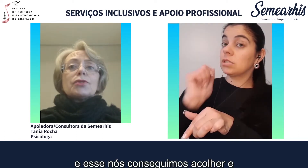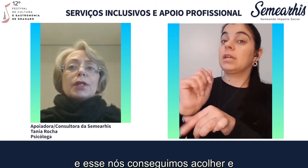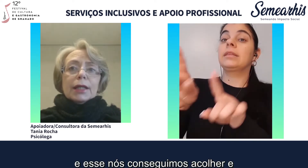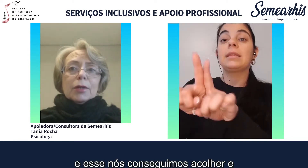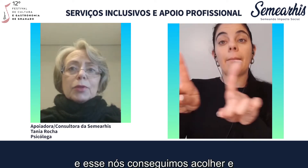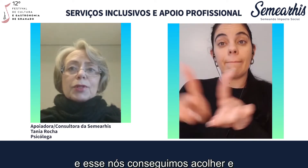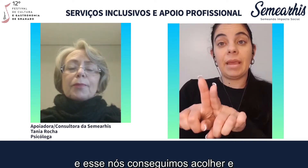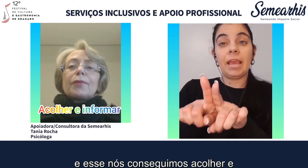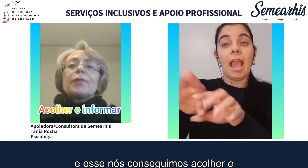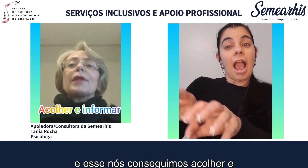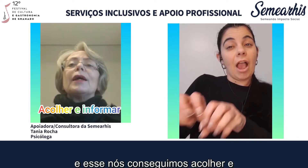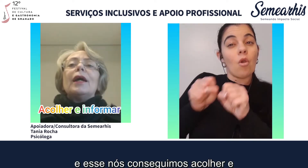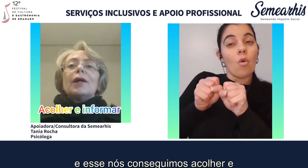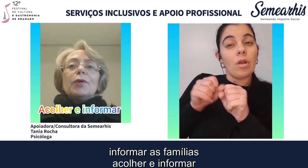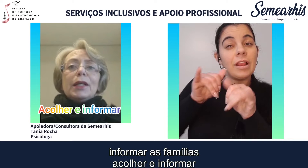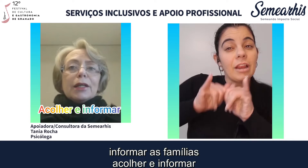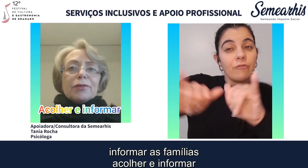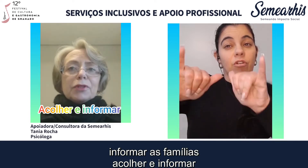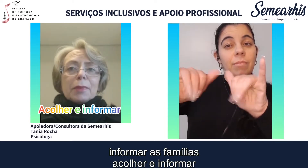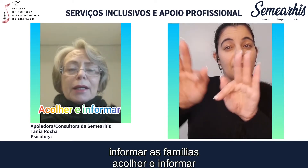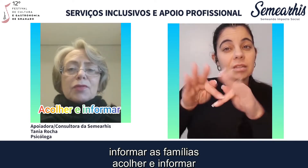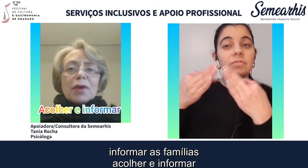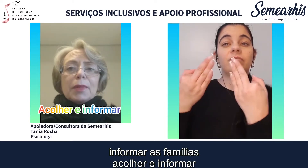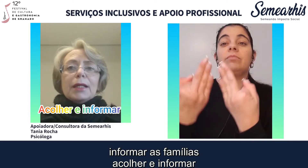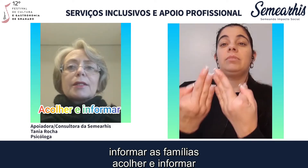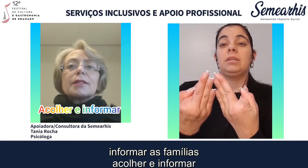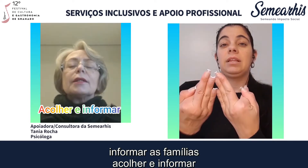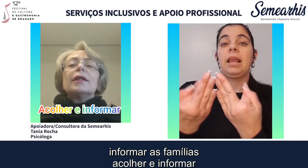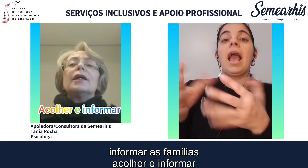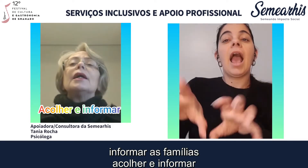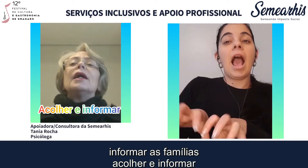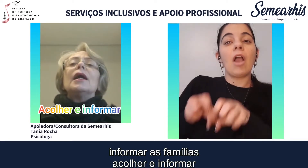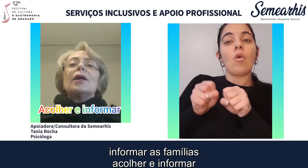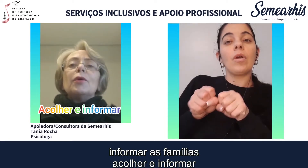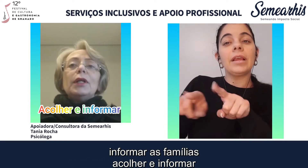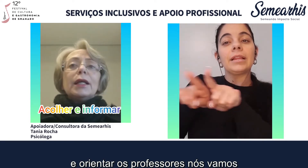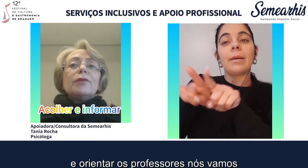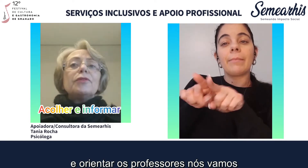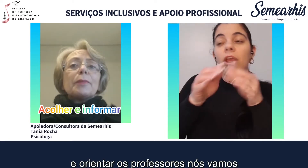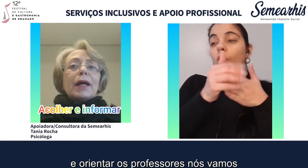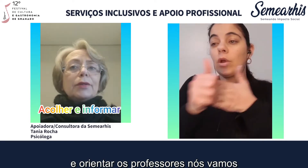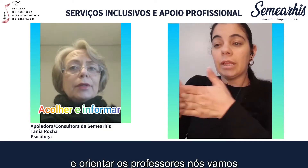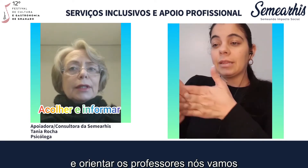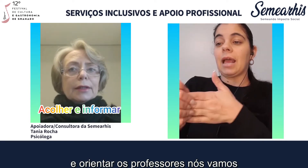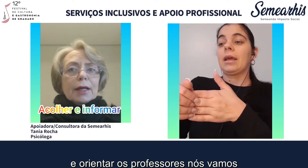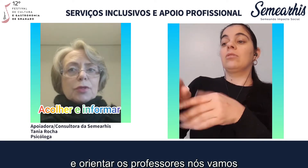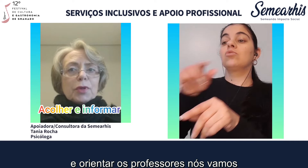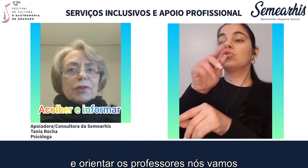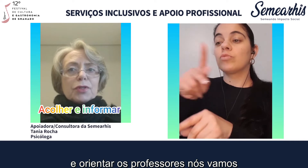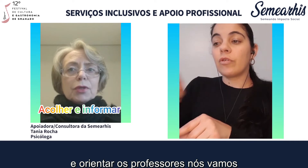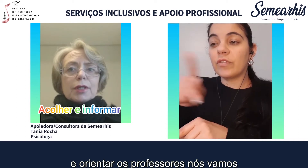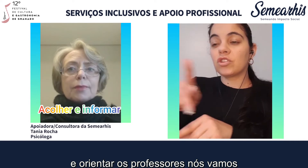nós conseguirmos acolher e informar as famílias, acolher, informar e orientar